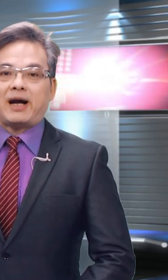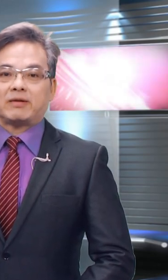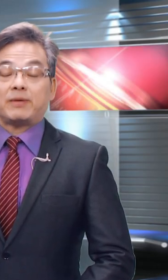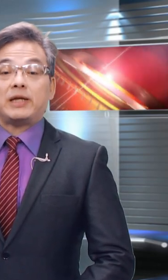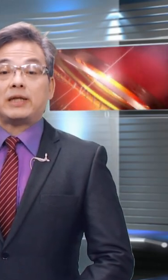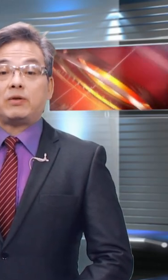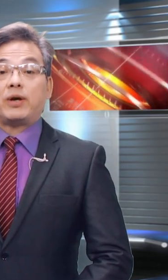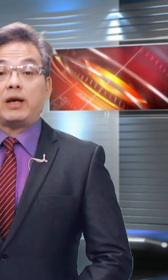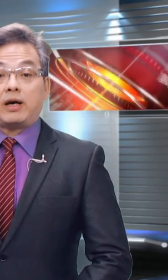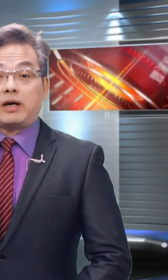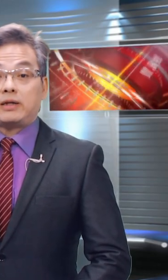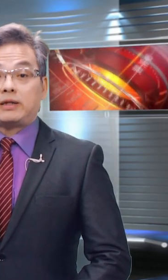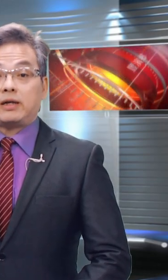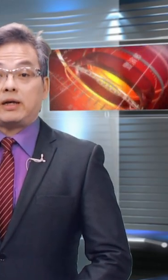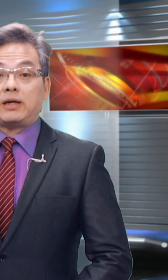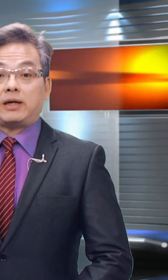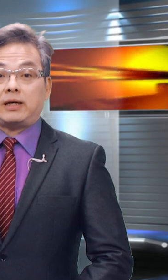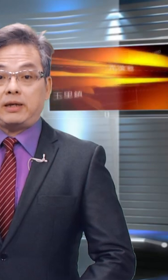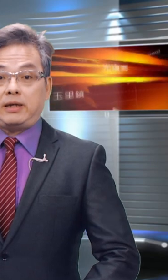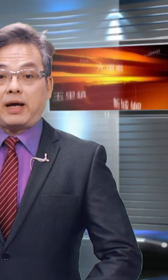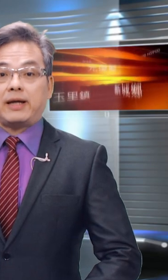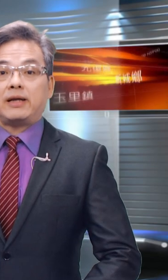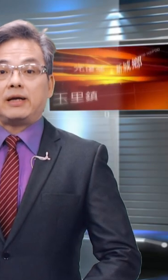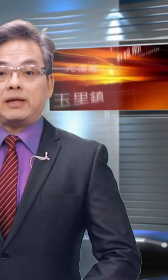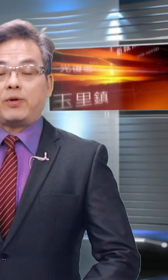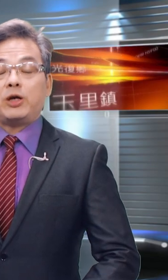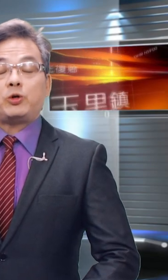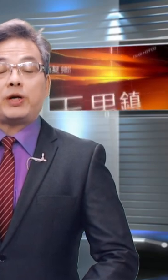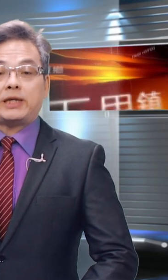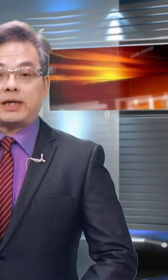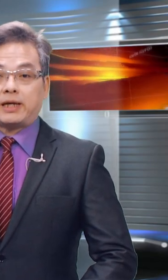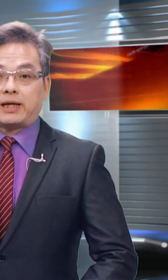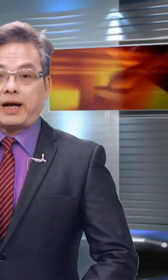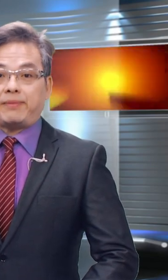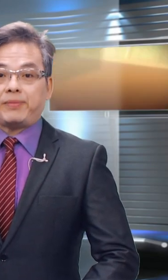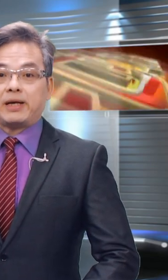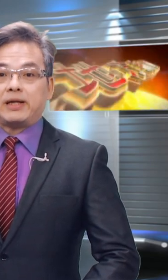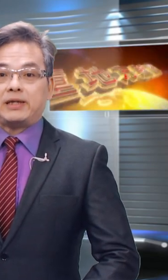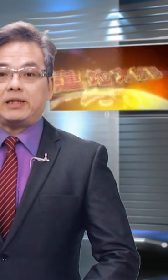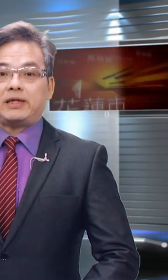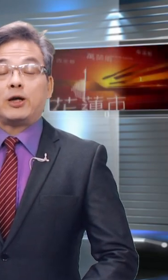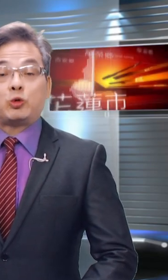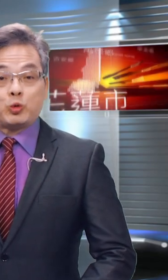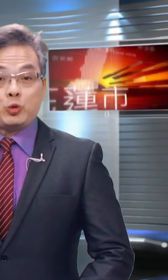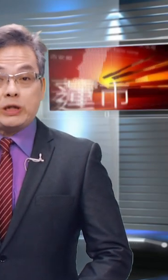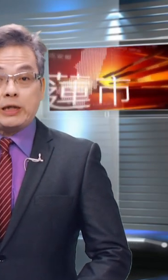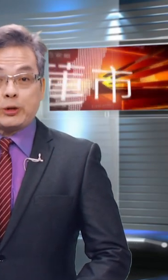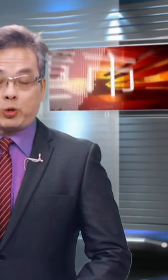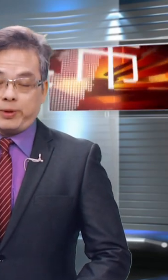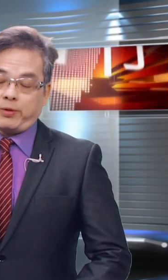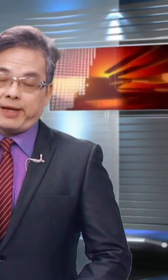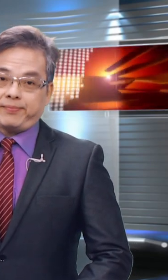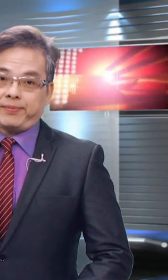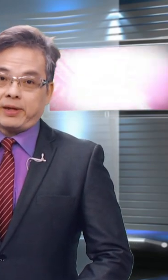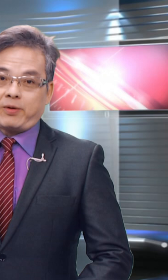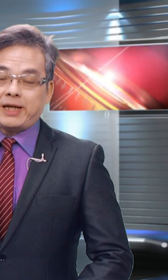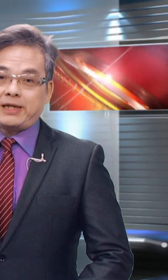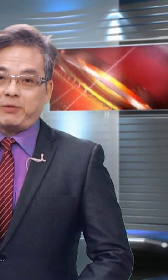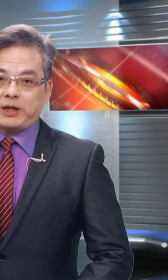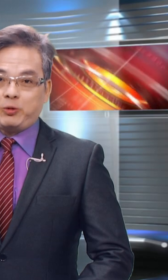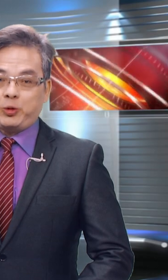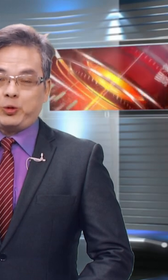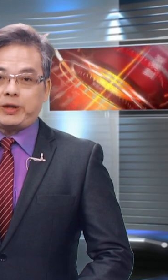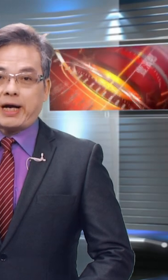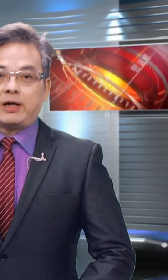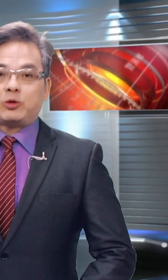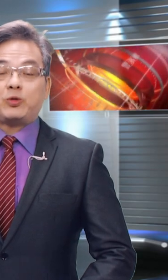三号特别针对了24221案一位确诊的个案，进行了足迹的说明会。花莲县卫